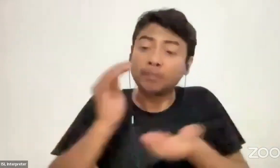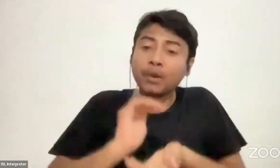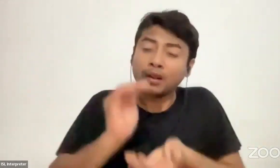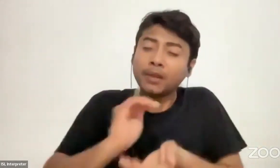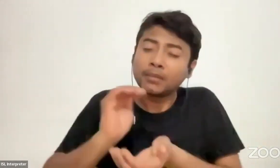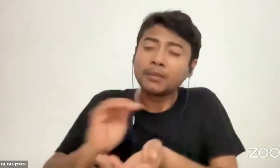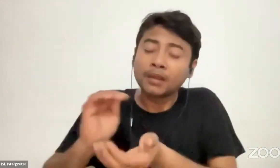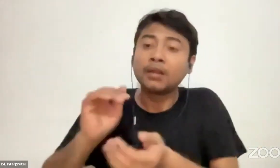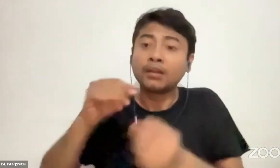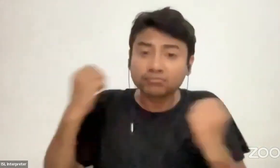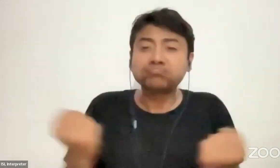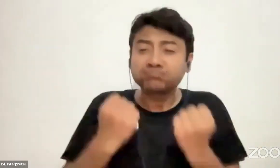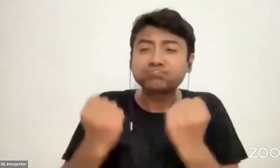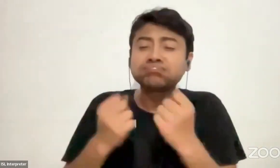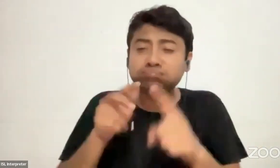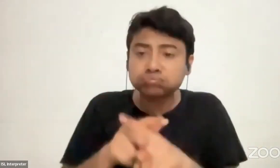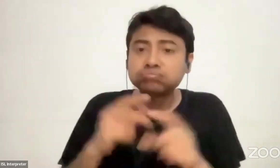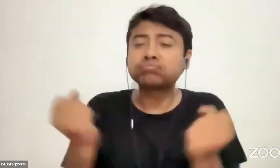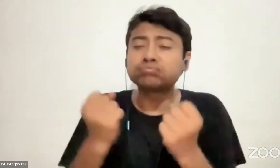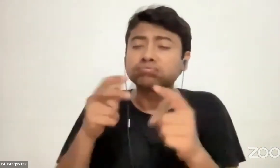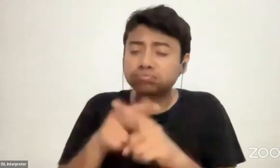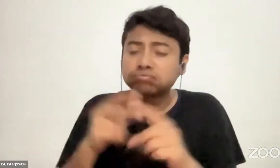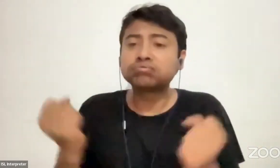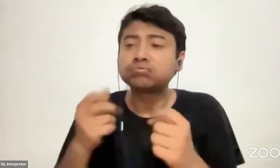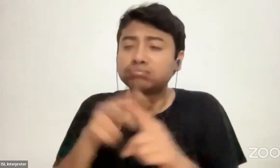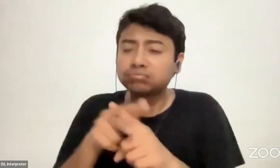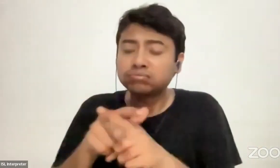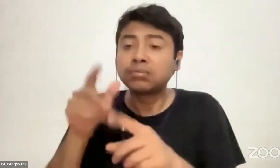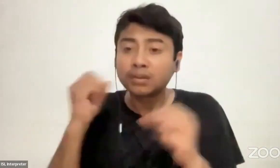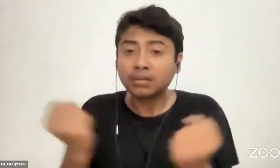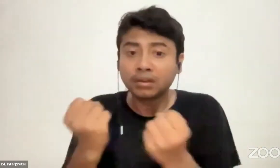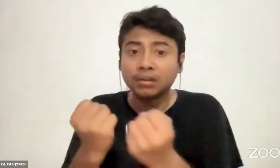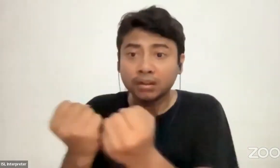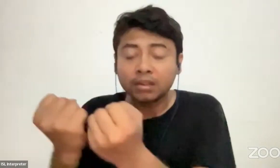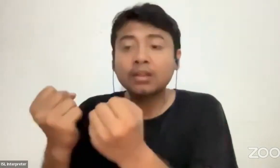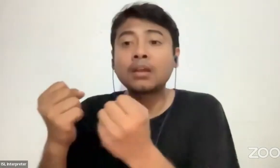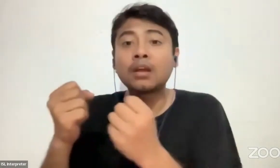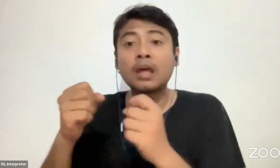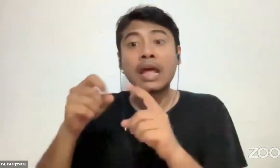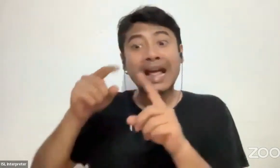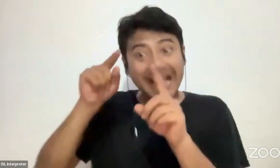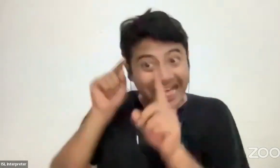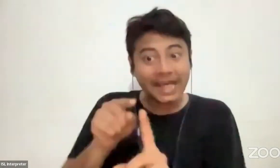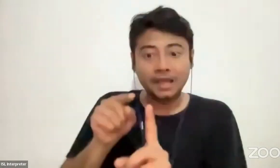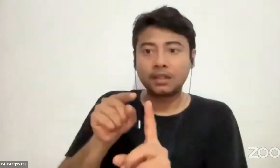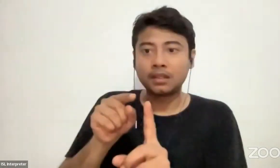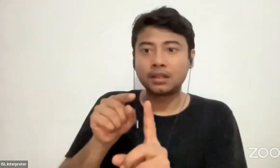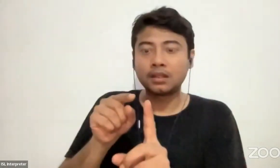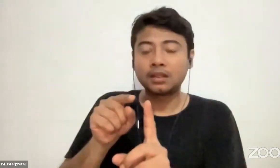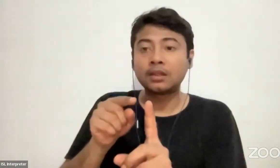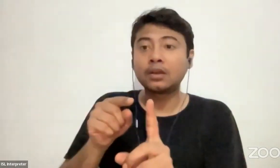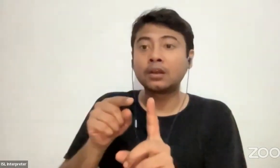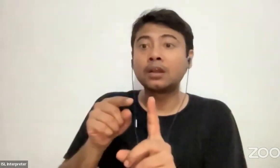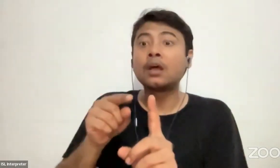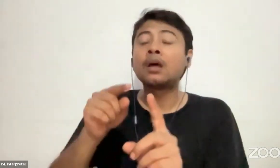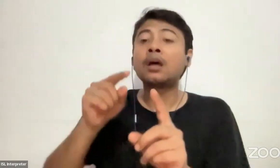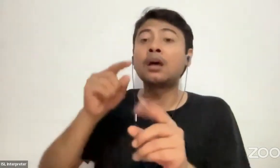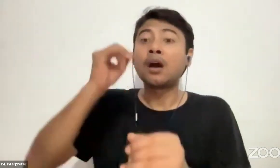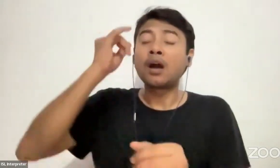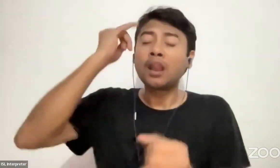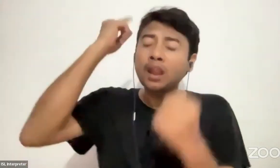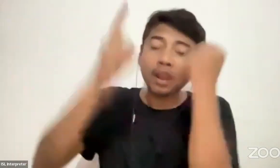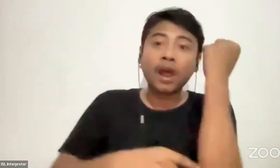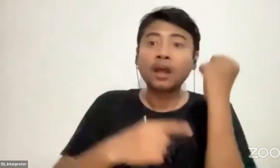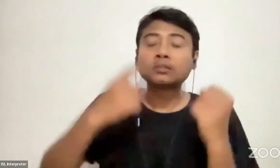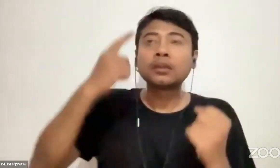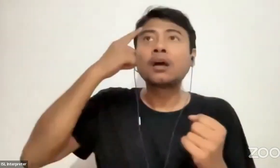जानकर, कॉज ऑफ दी ऑल कॉजेज, ये मुझे मानकर क्या करता है, मुझे सरेंडर